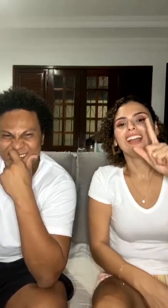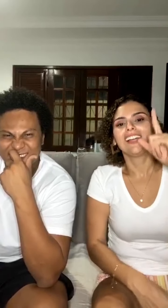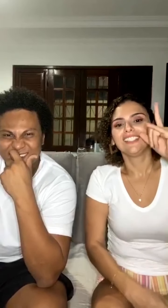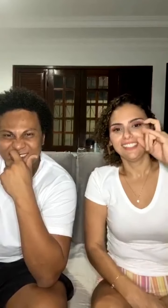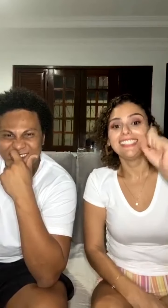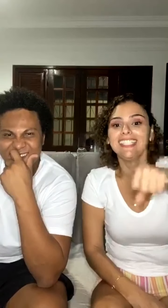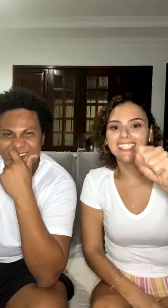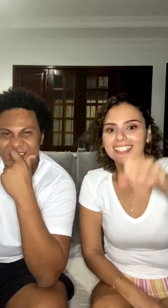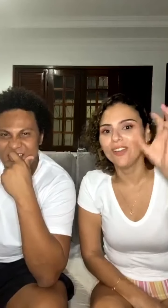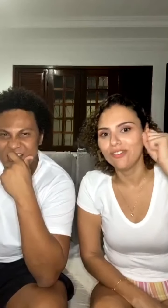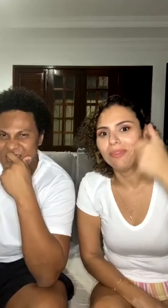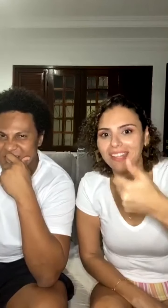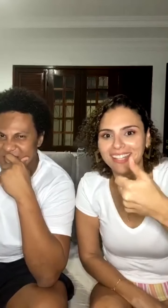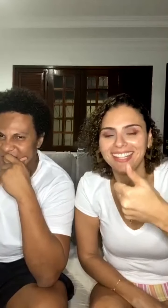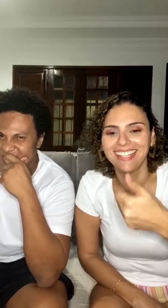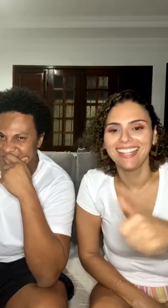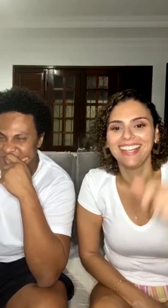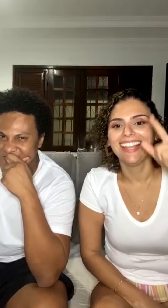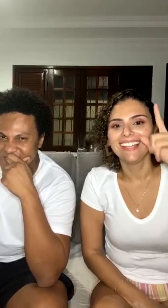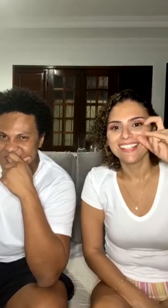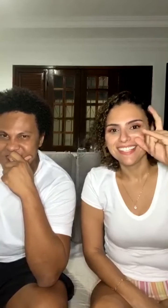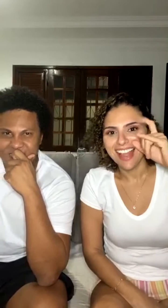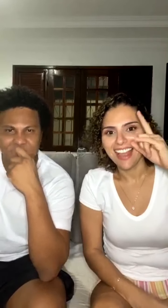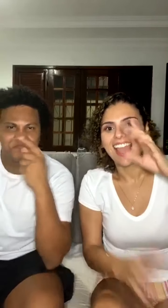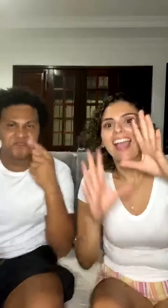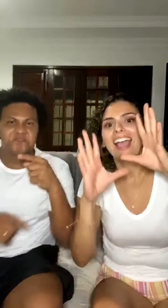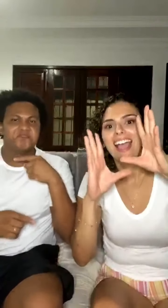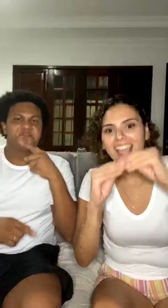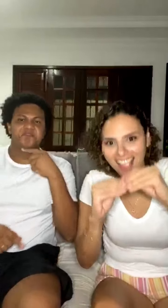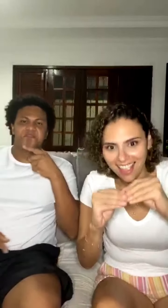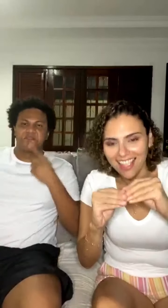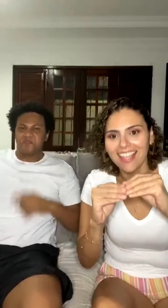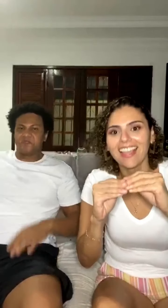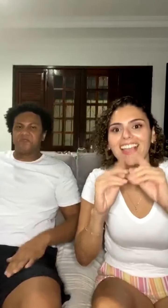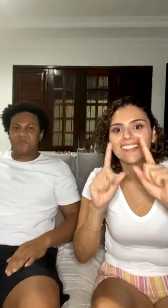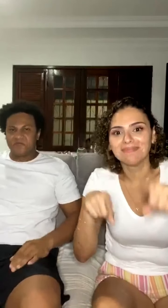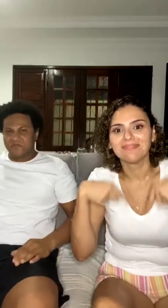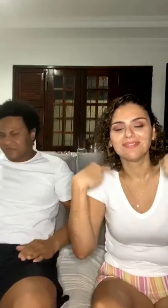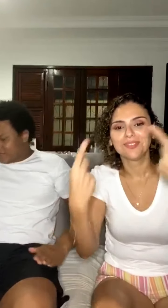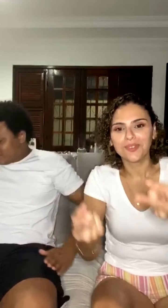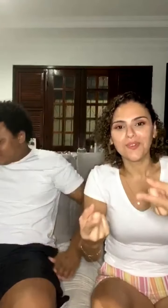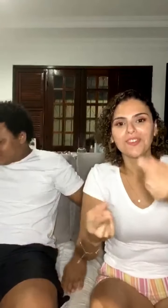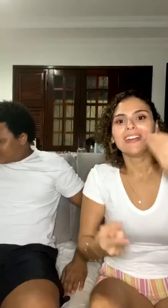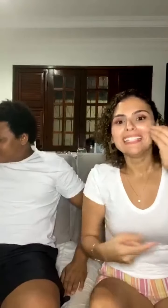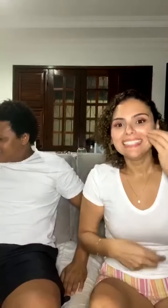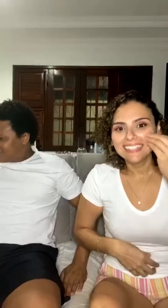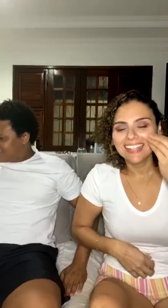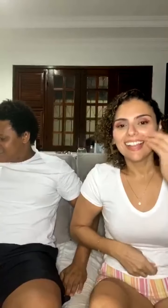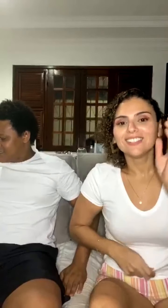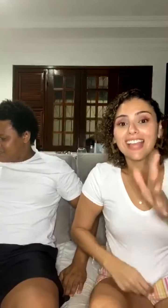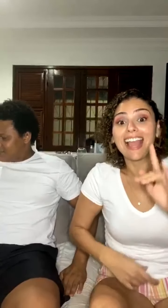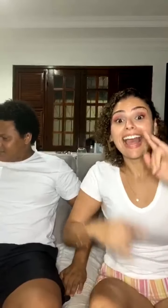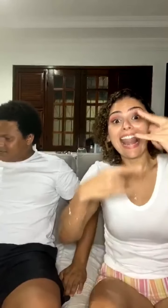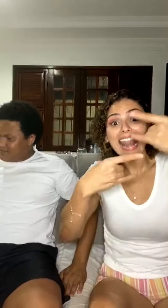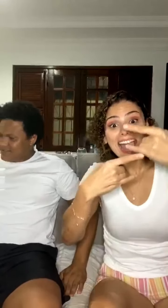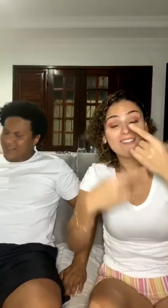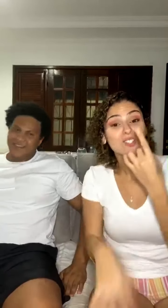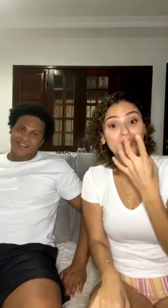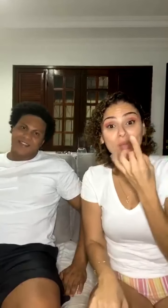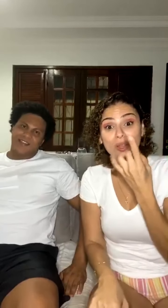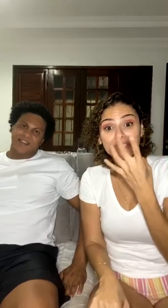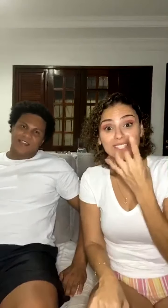né? Sim, ouve bem. Eu desinstalei o Instagram. Eu fiz uma live sozinha aqui com